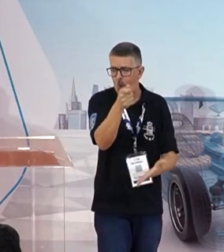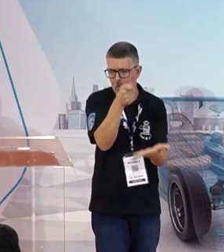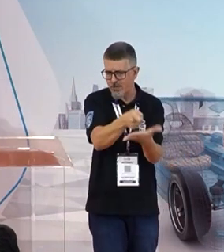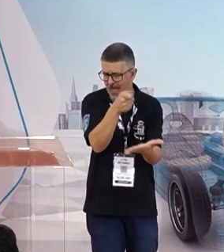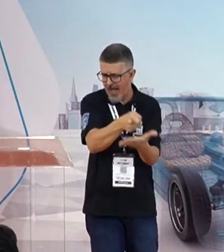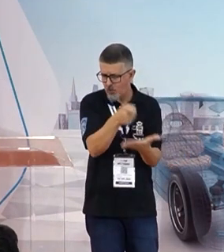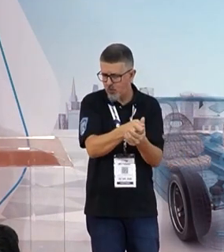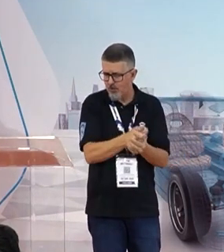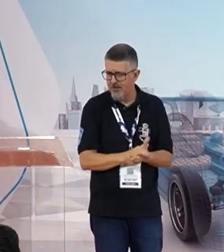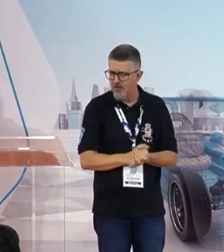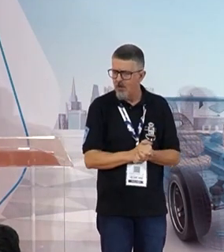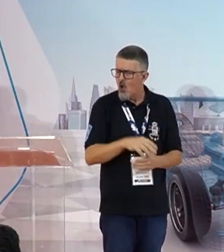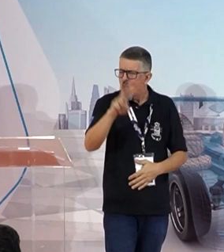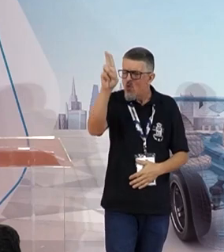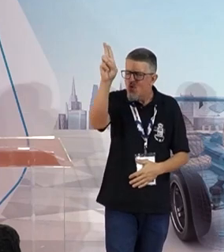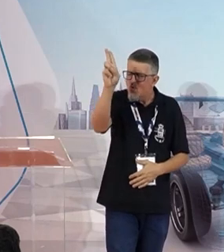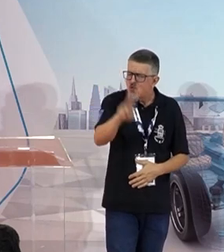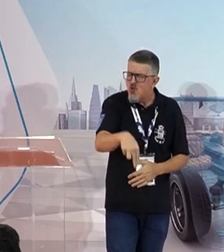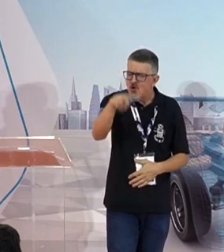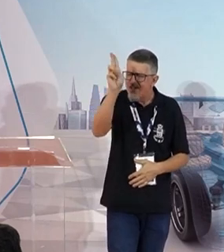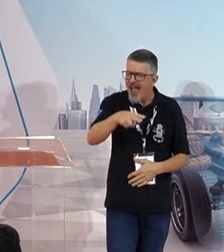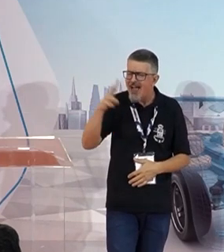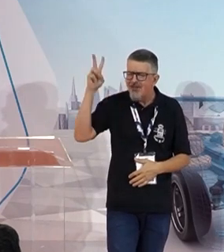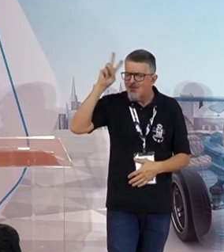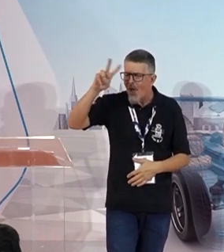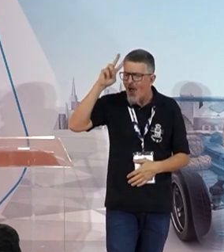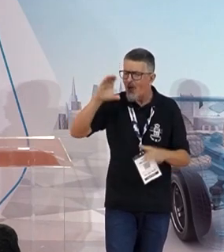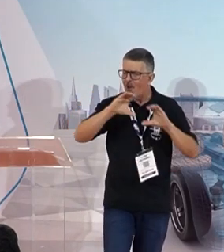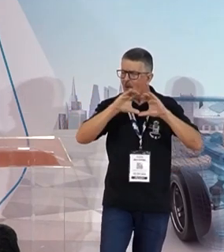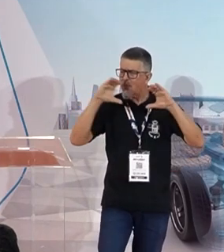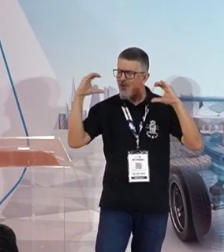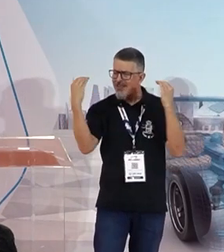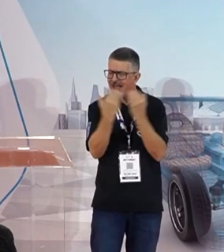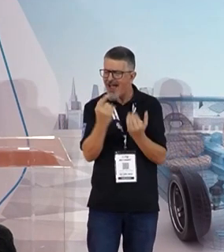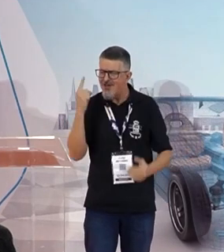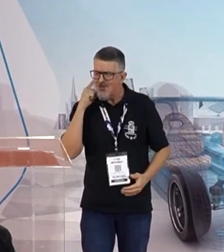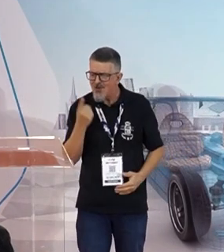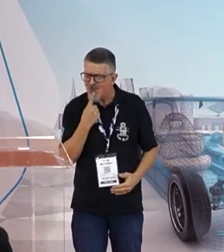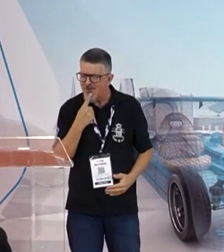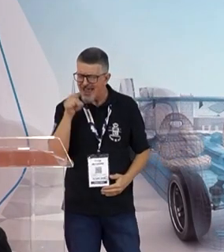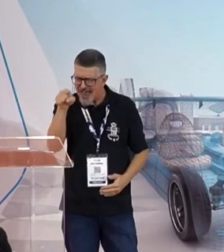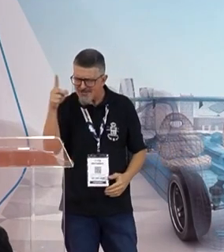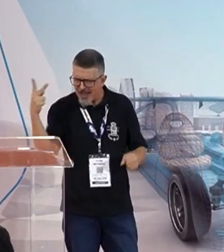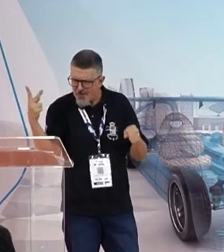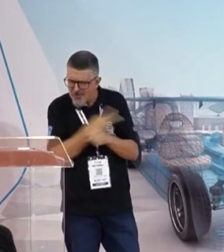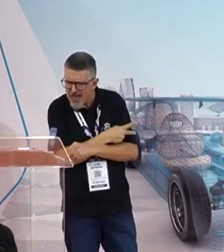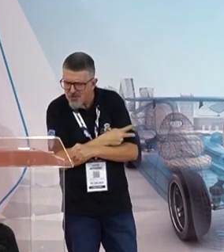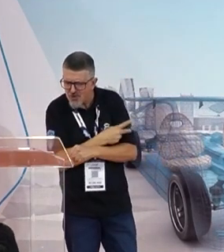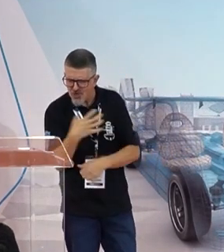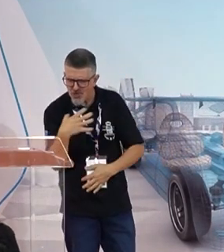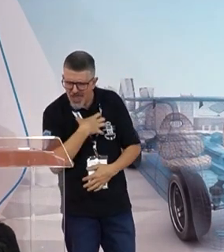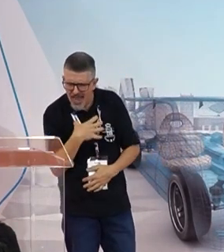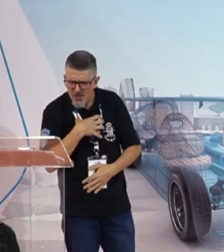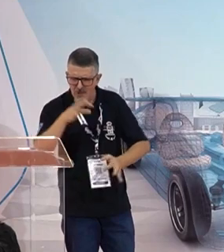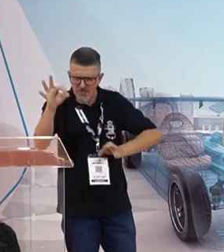é um favor, ela é uma obrigação. Nunca na história da comunidade surda isso aconteceu